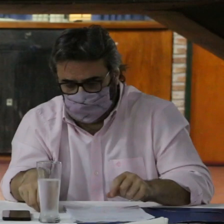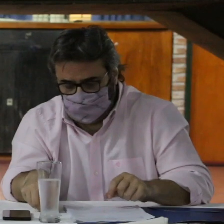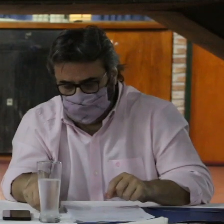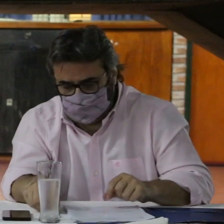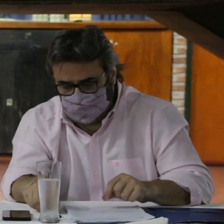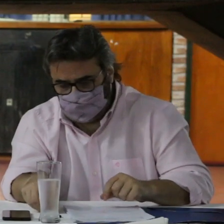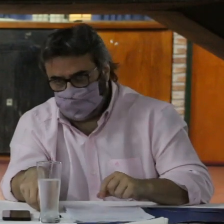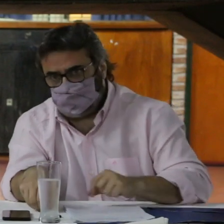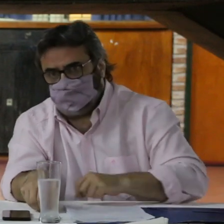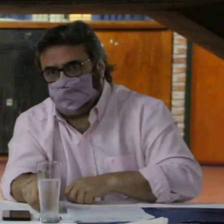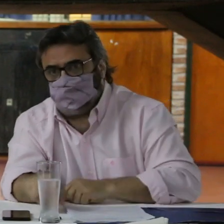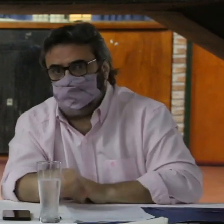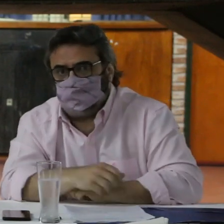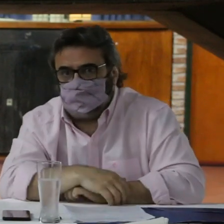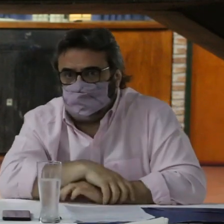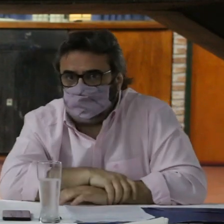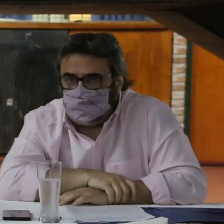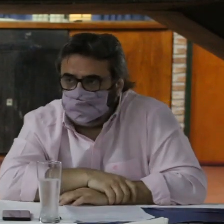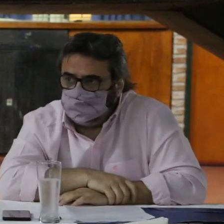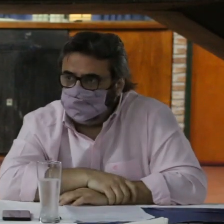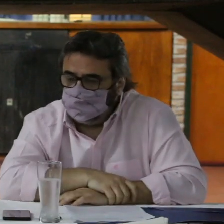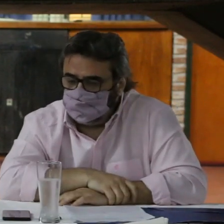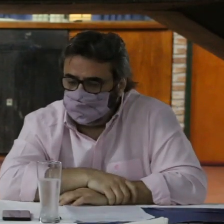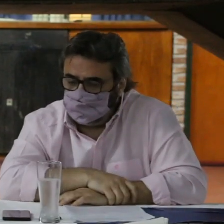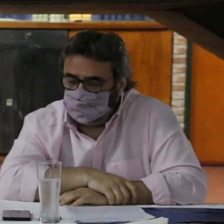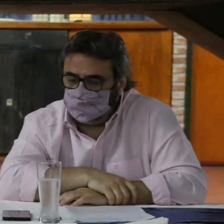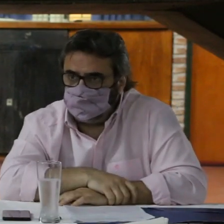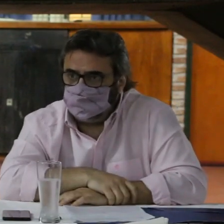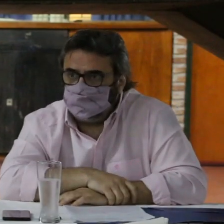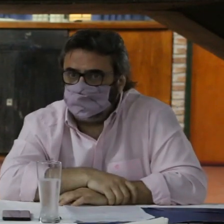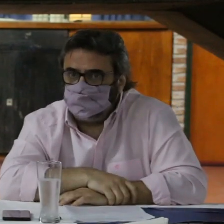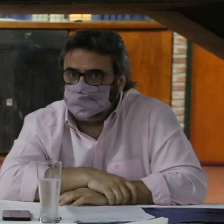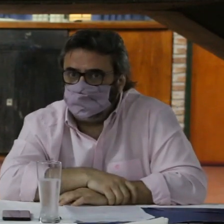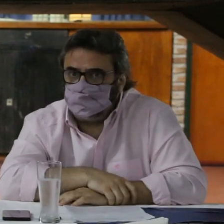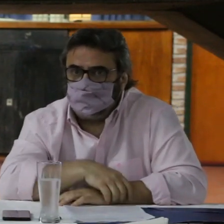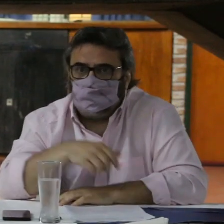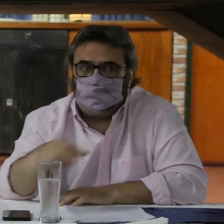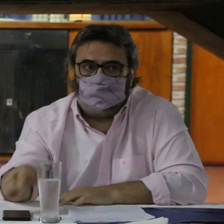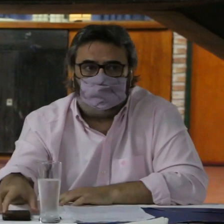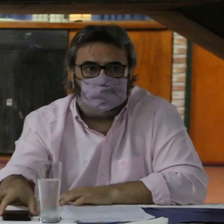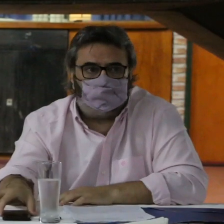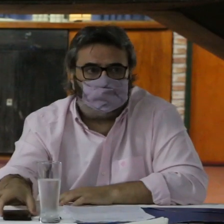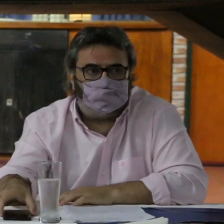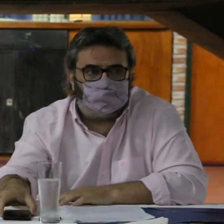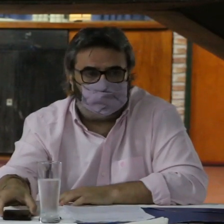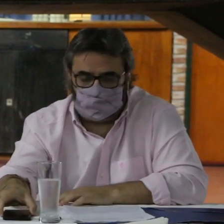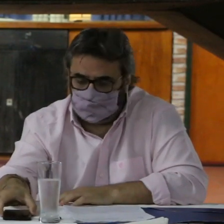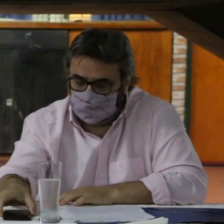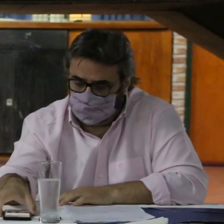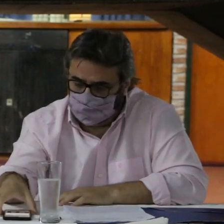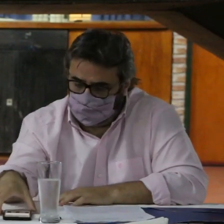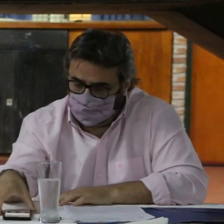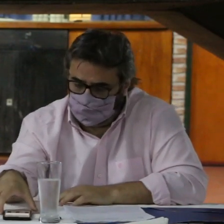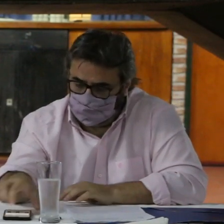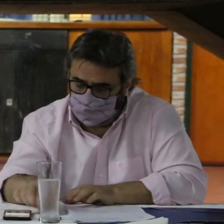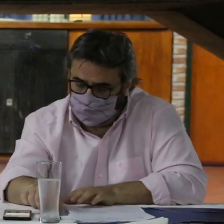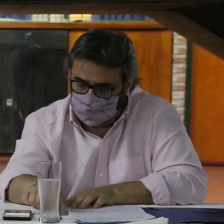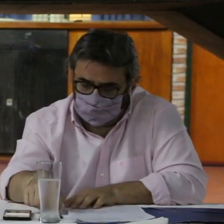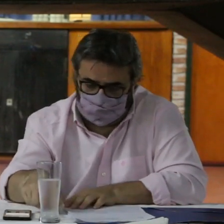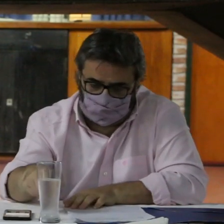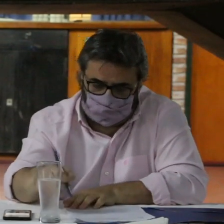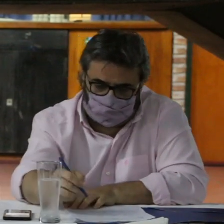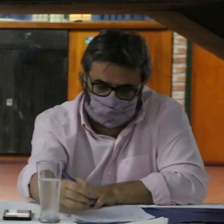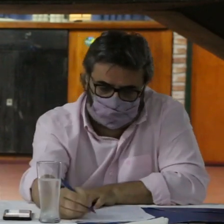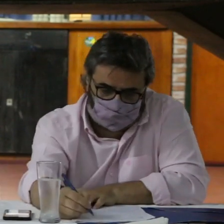genera espacios que van más allá del espacio áulico, sea virtual o presencial, y que tiene que ver con compartir experiencias como